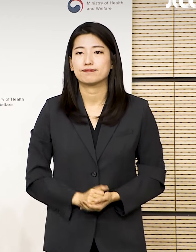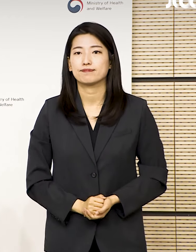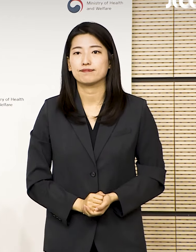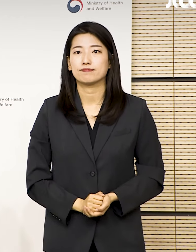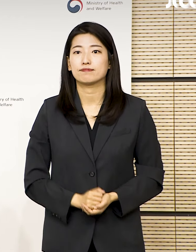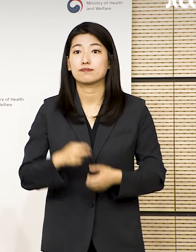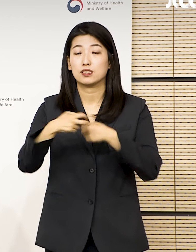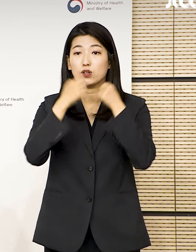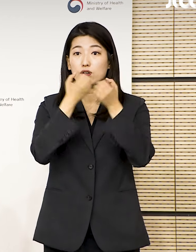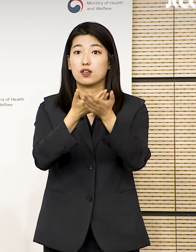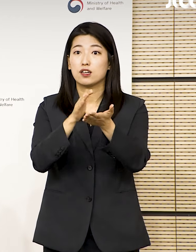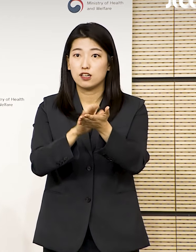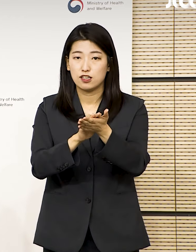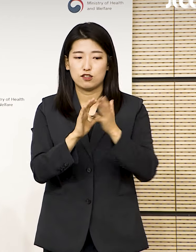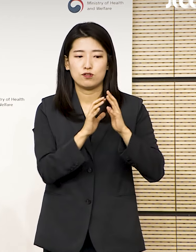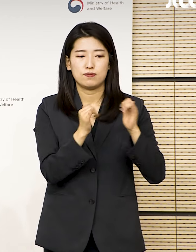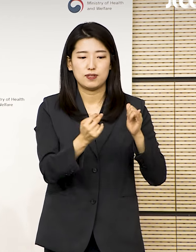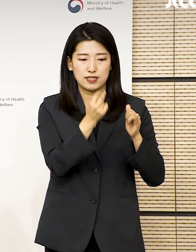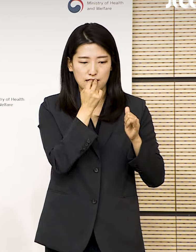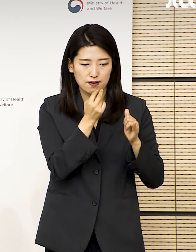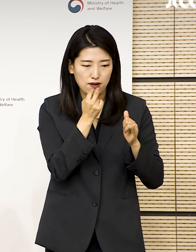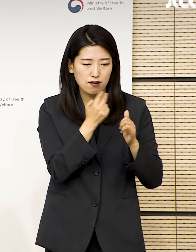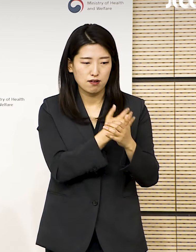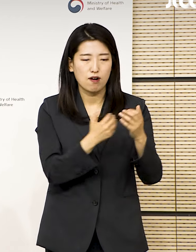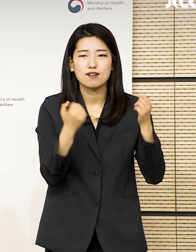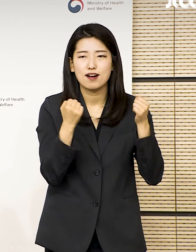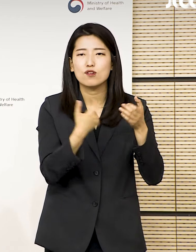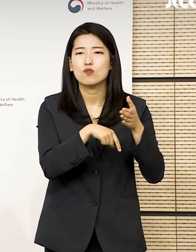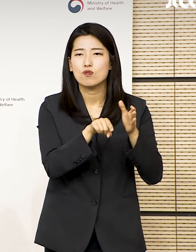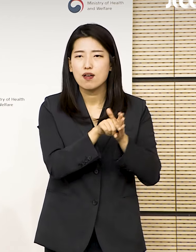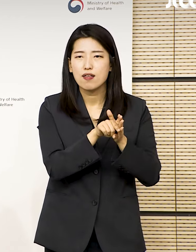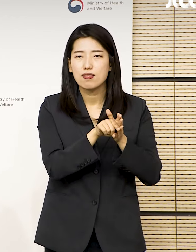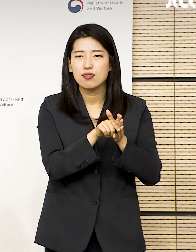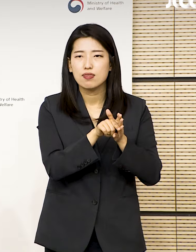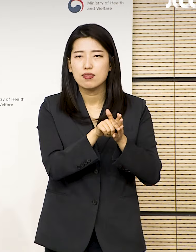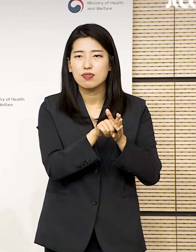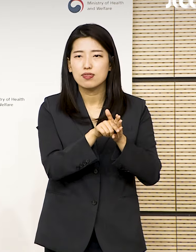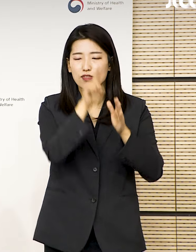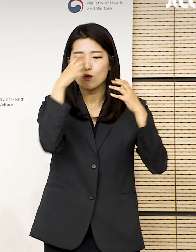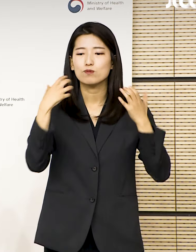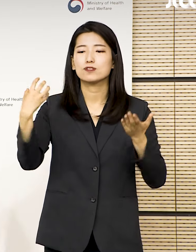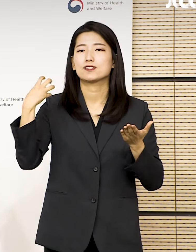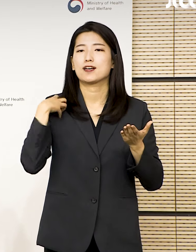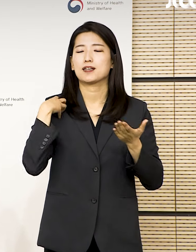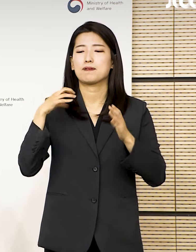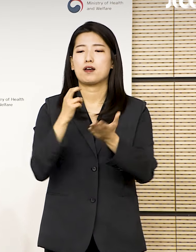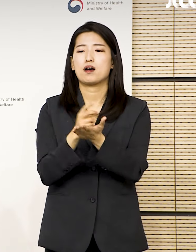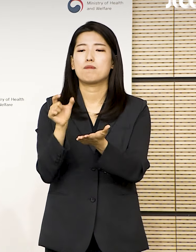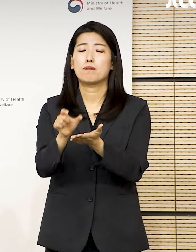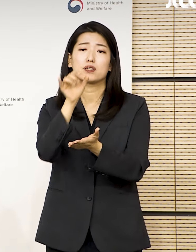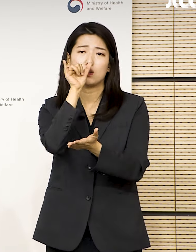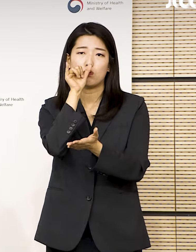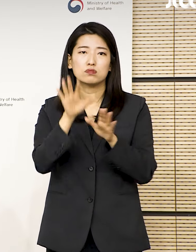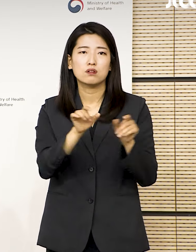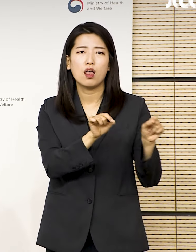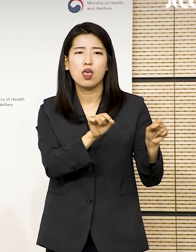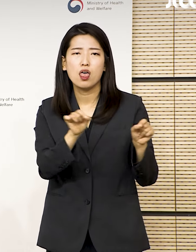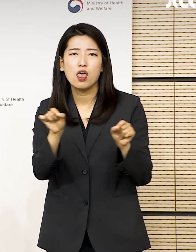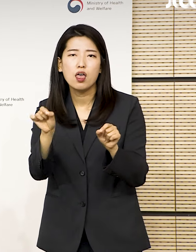개혁은 국민의 생명과 건강을 지키기 위한 헌법적 책무이며 더 이상 미룰 수 없는 과제입니다